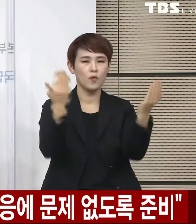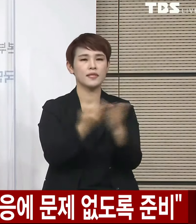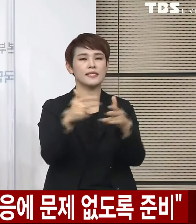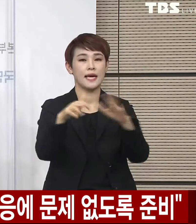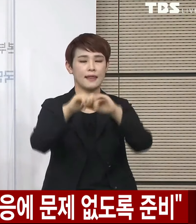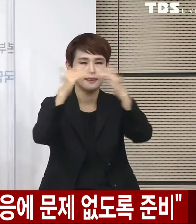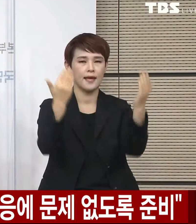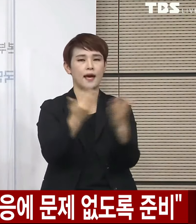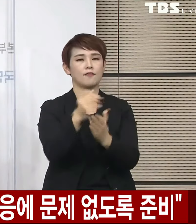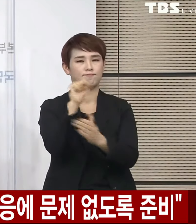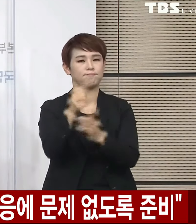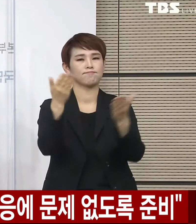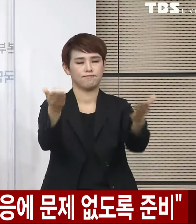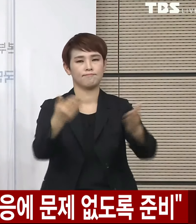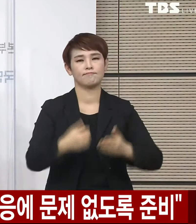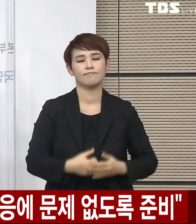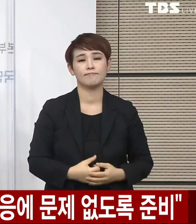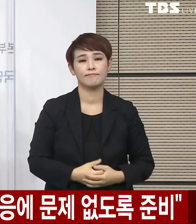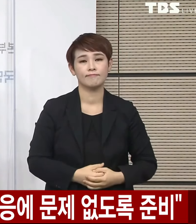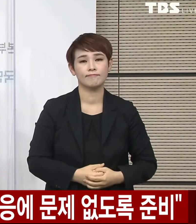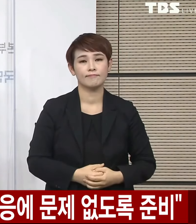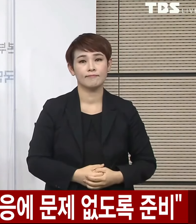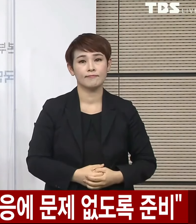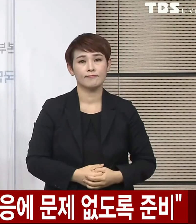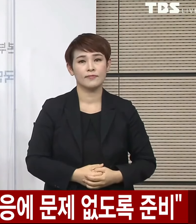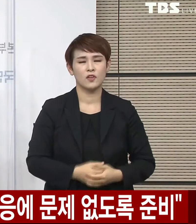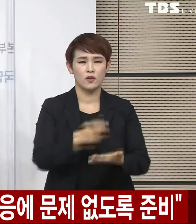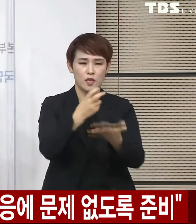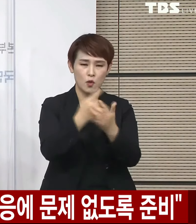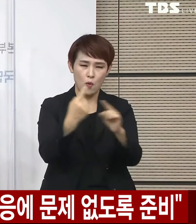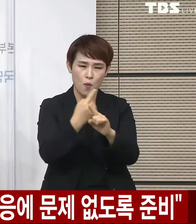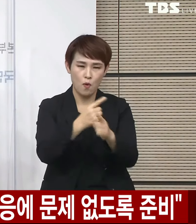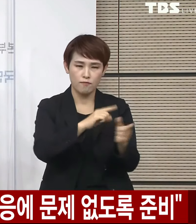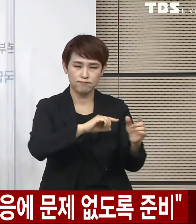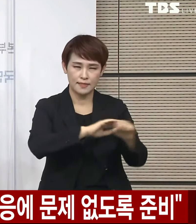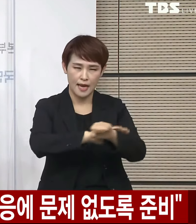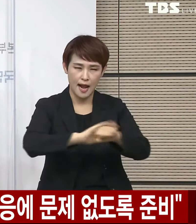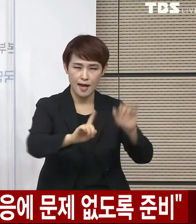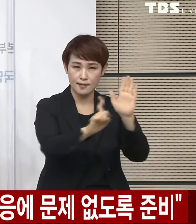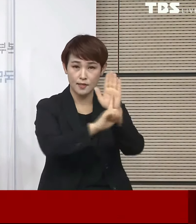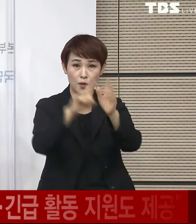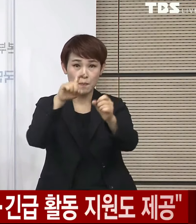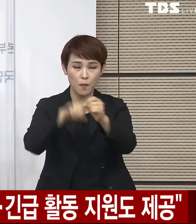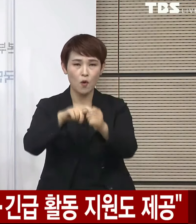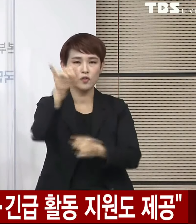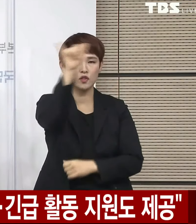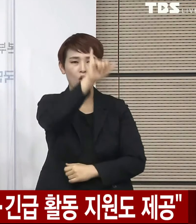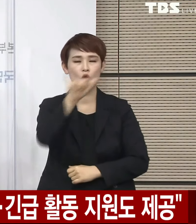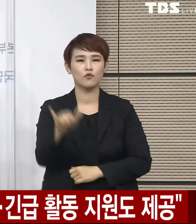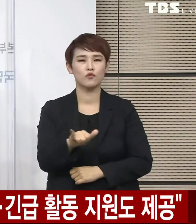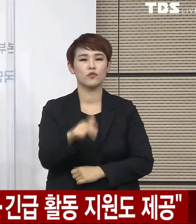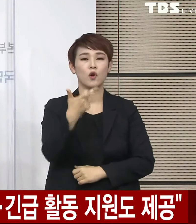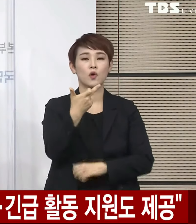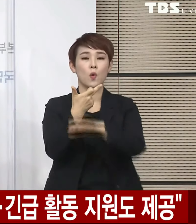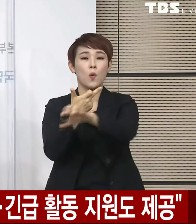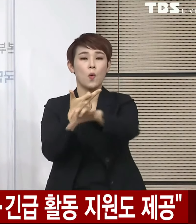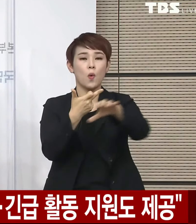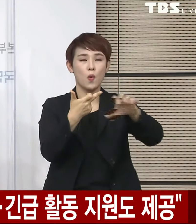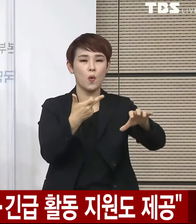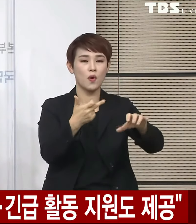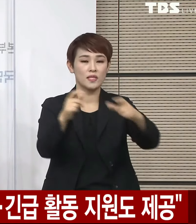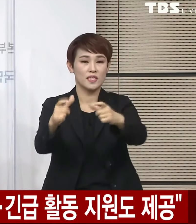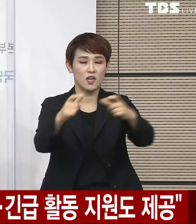확대하고 있습니다. 이러한 제도 변화를 더 잘 알리기 위해 전국 17개 지역 발달